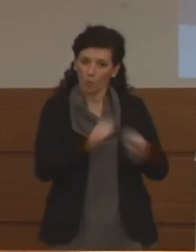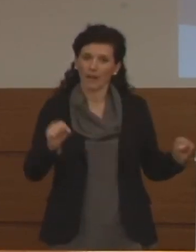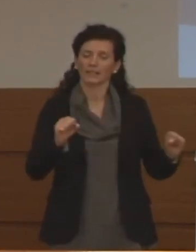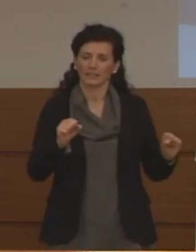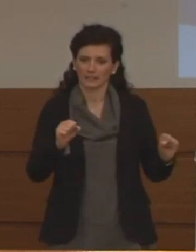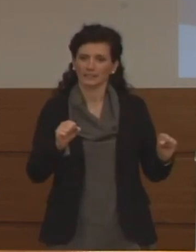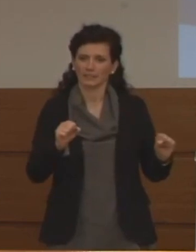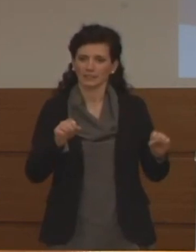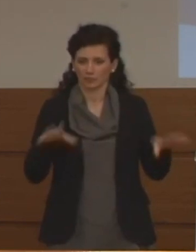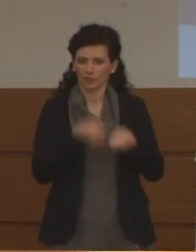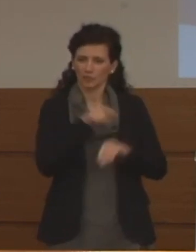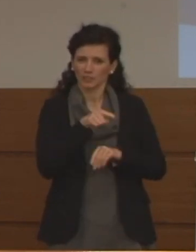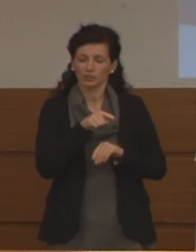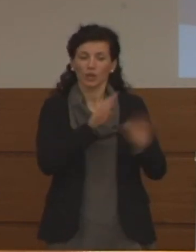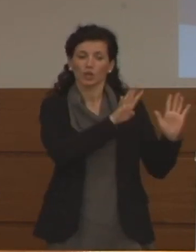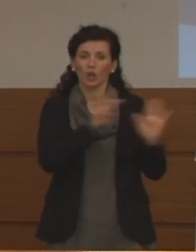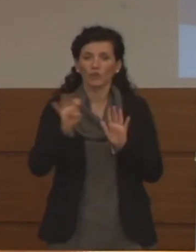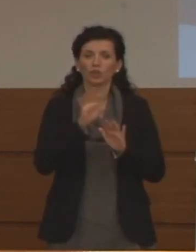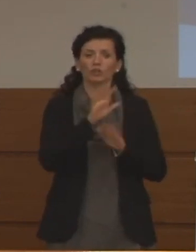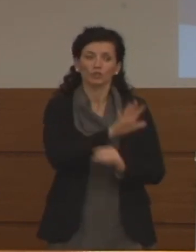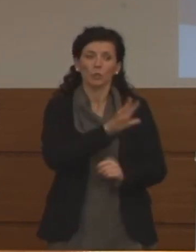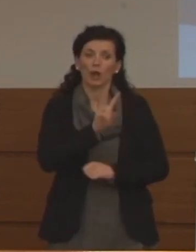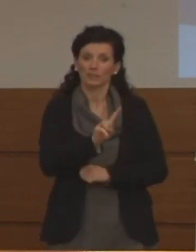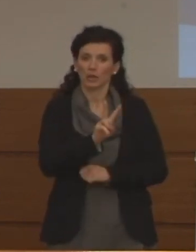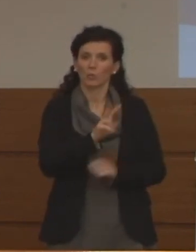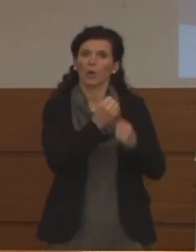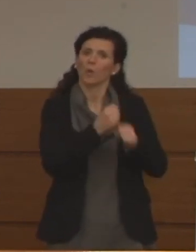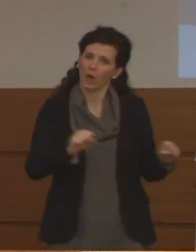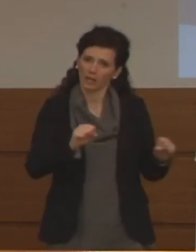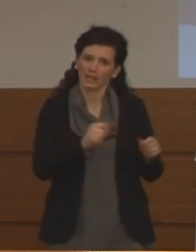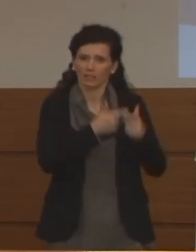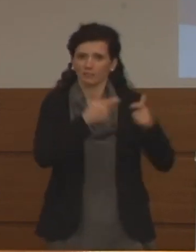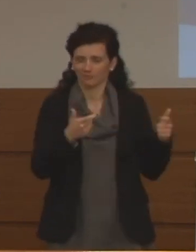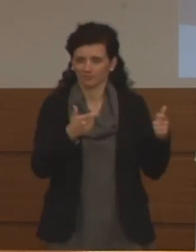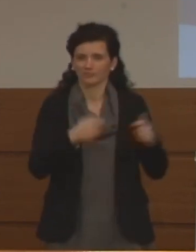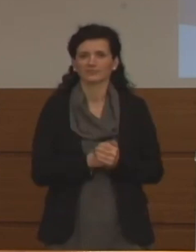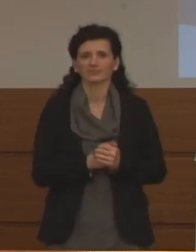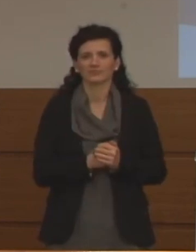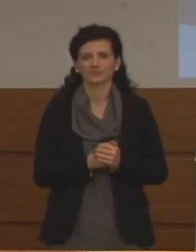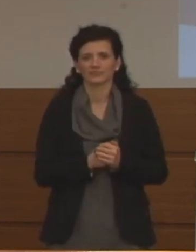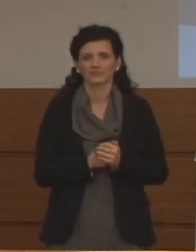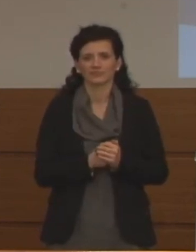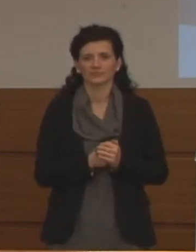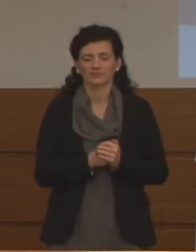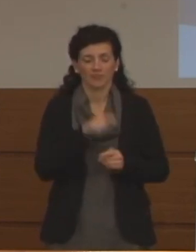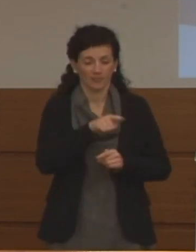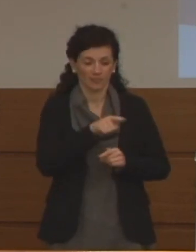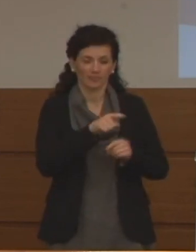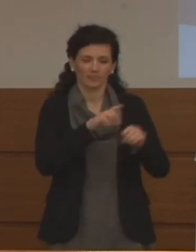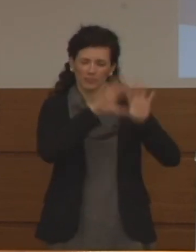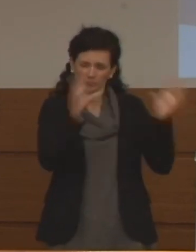oggi registriamo 952 guariti in più numero che porta il totale